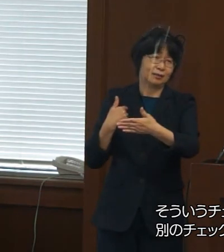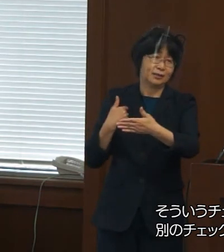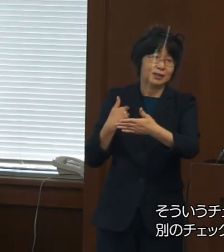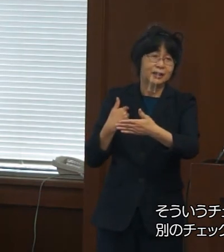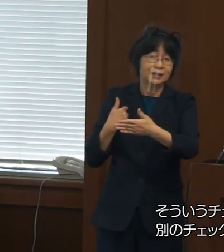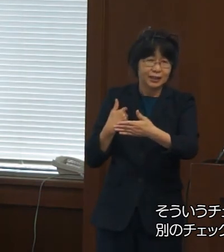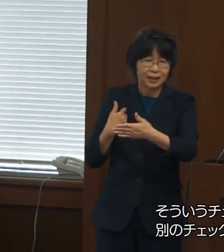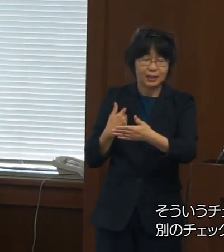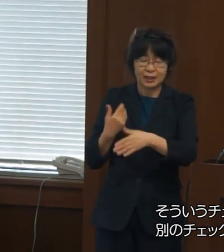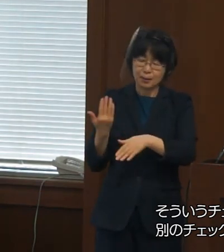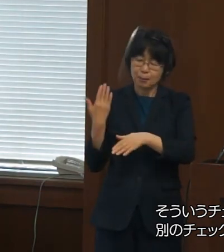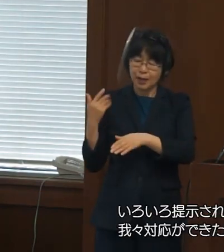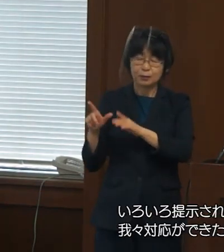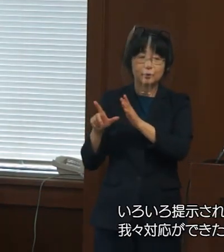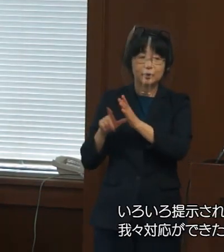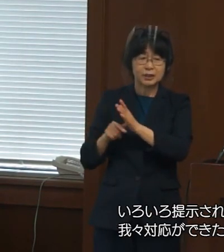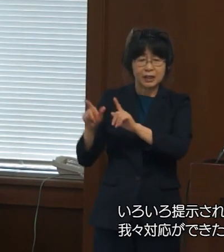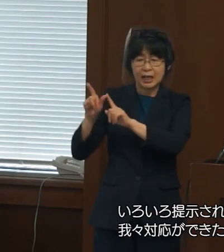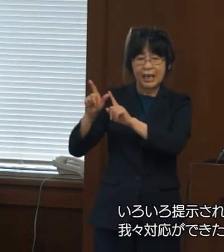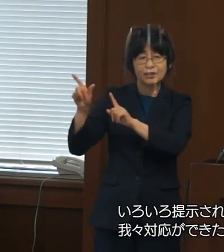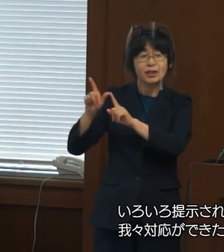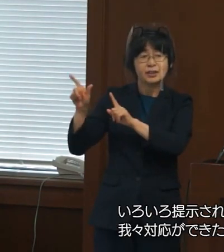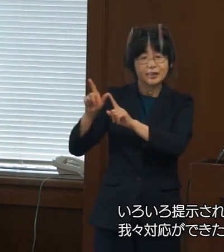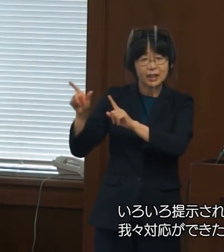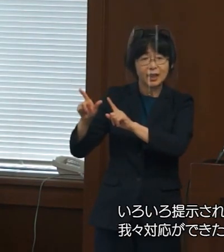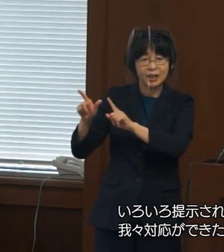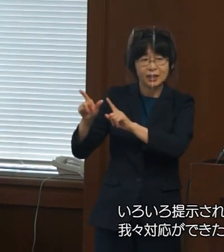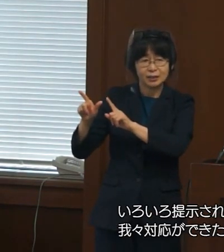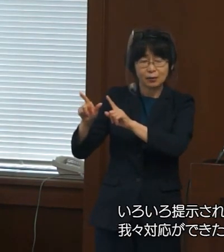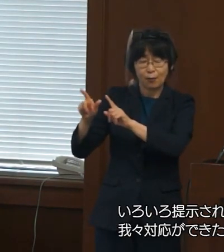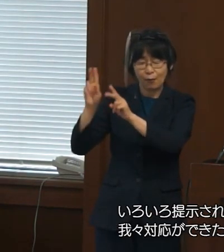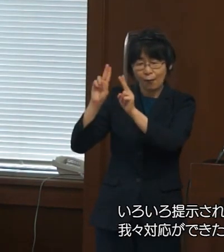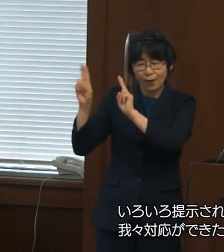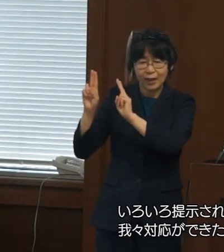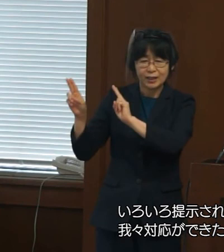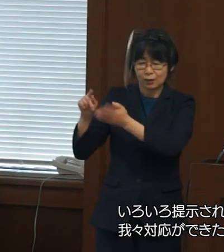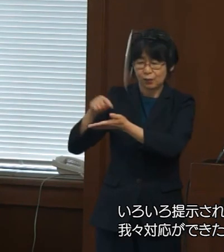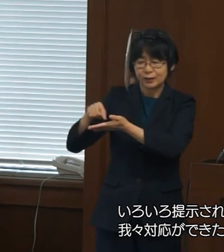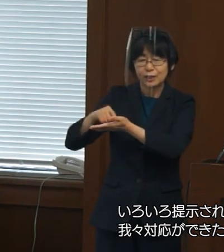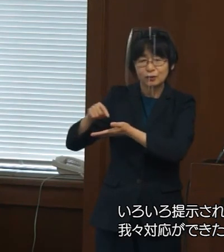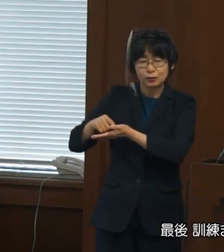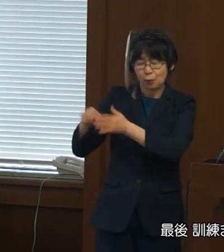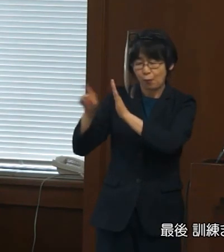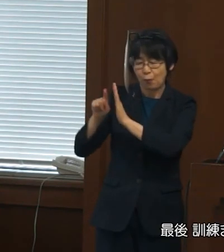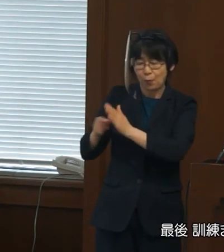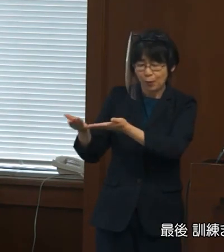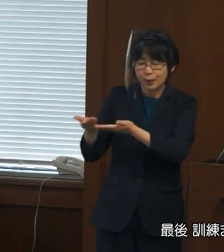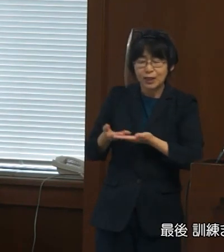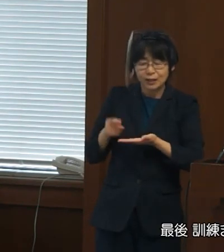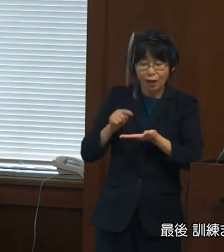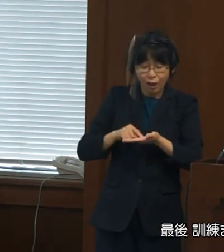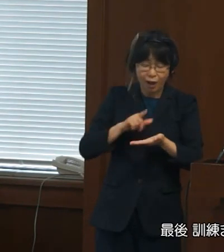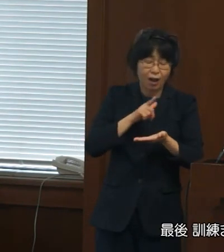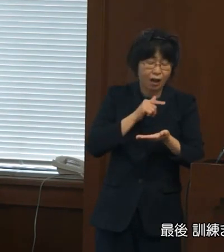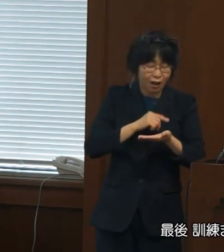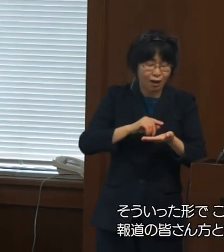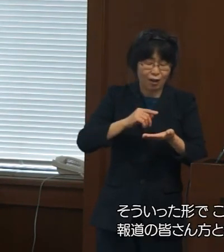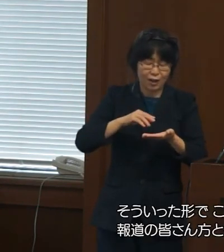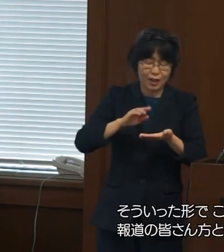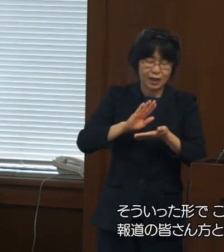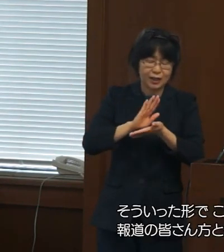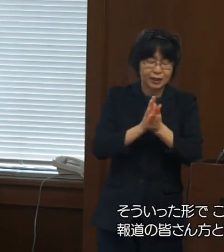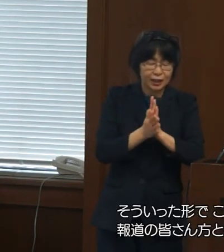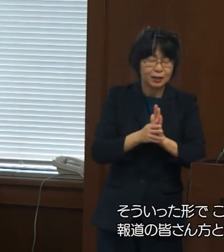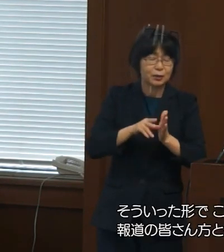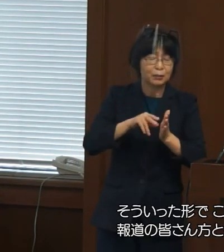ポイントは別のチェックポイントもいろいろ提示されたことも組み合わせて我々対応ができたんです。で、最後訓練までやりました。そういった